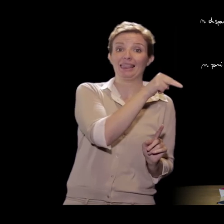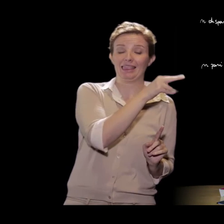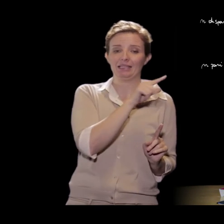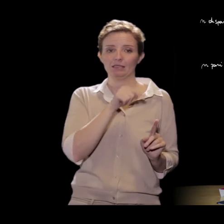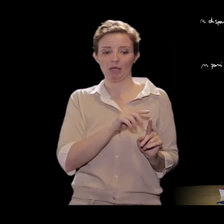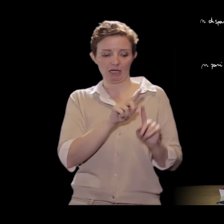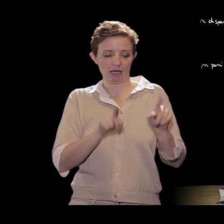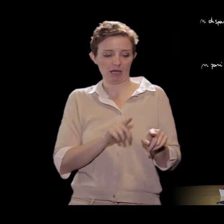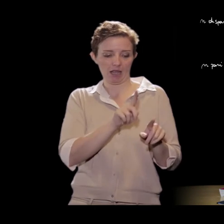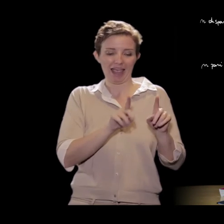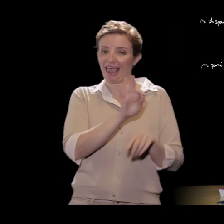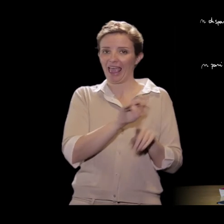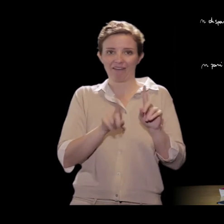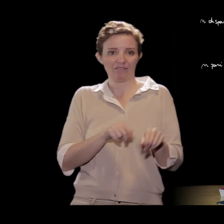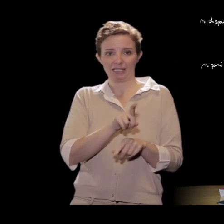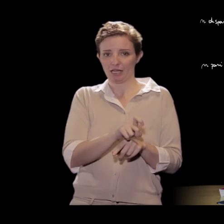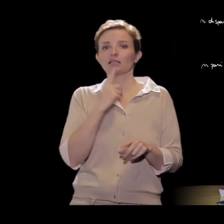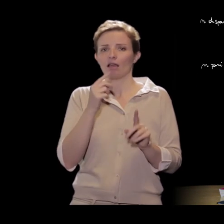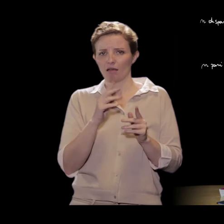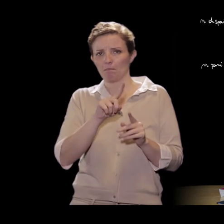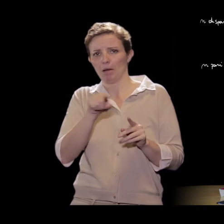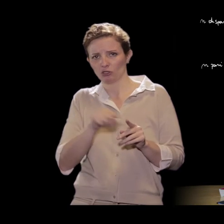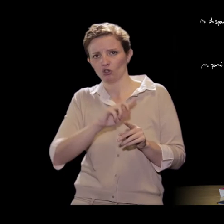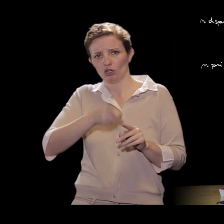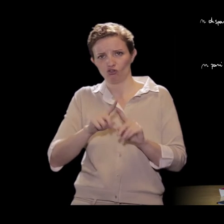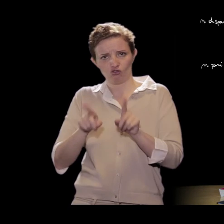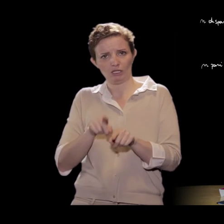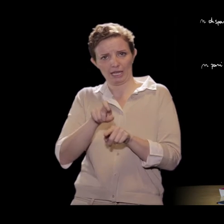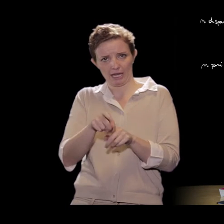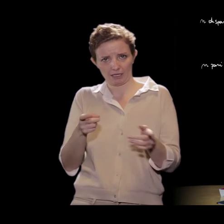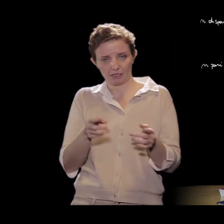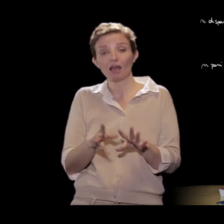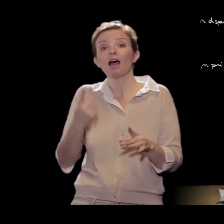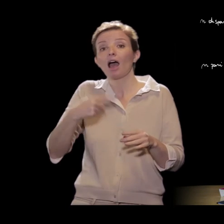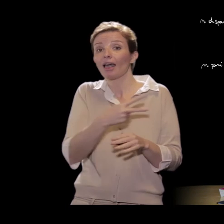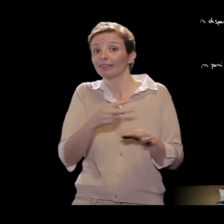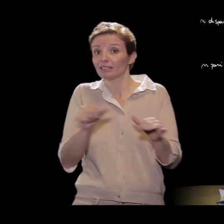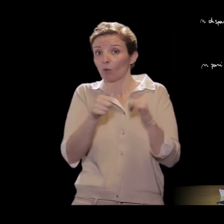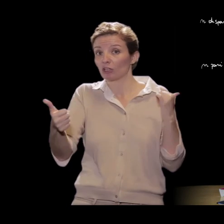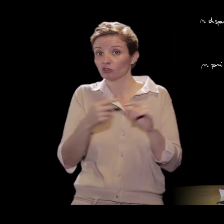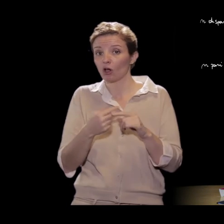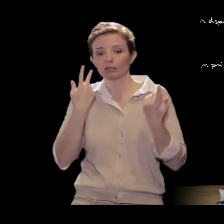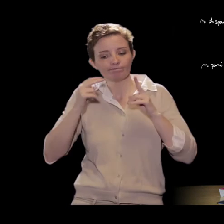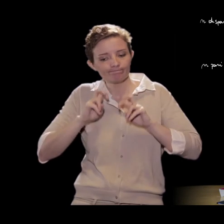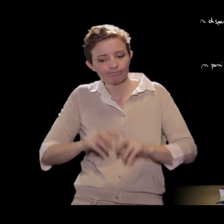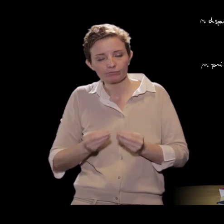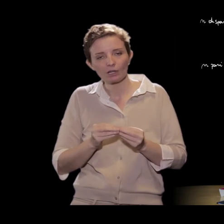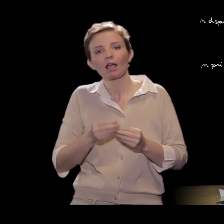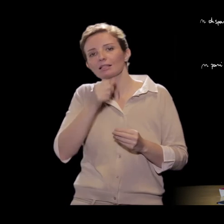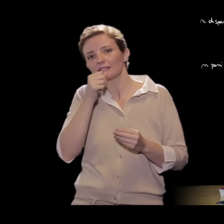FX invece è maggiore di GX il nostro la nostra disequazione si studia studiando